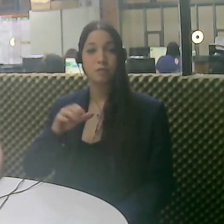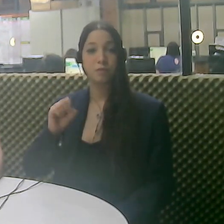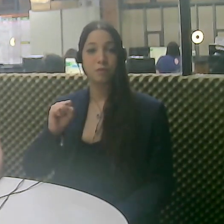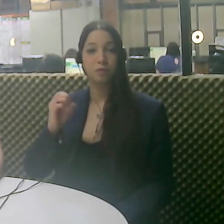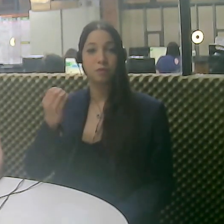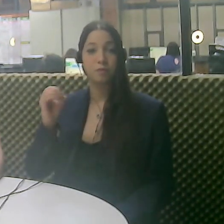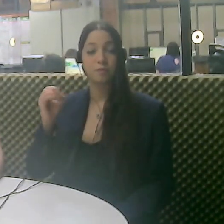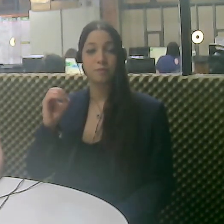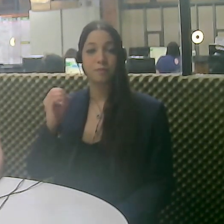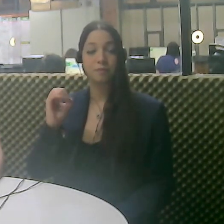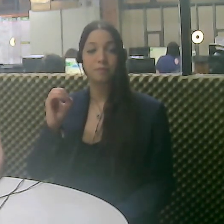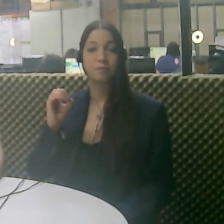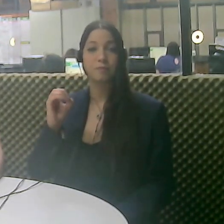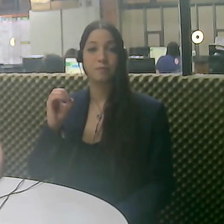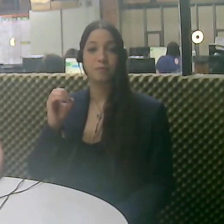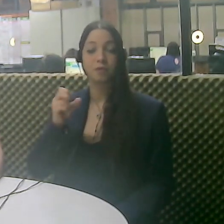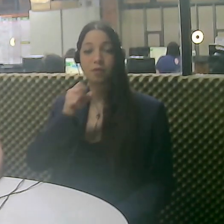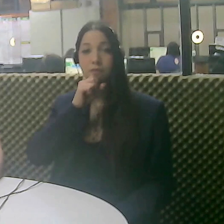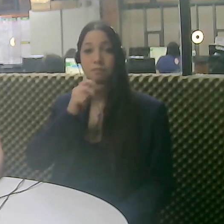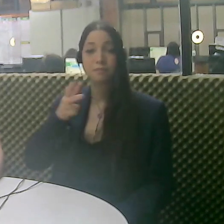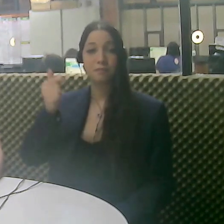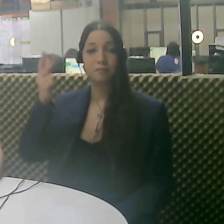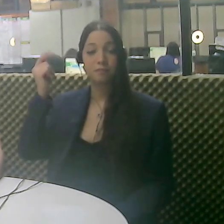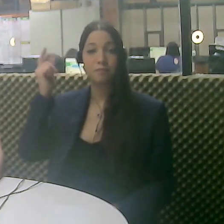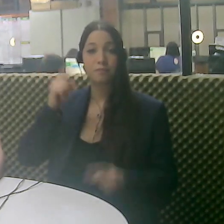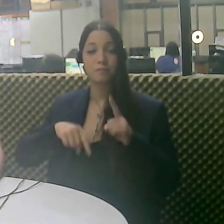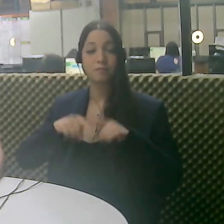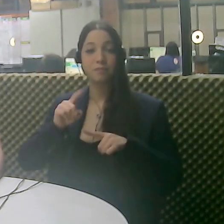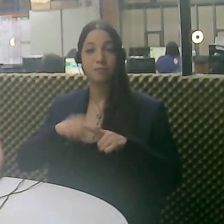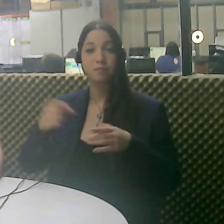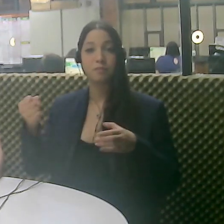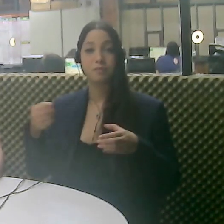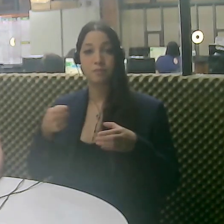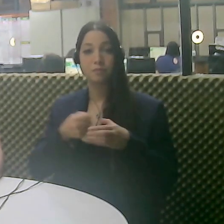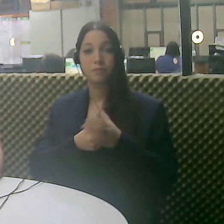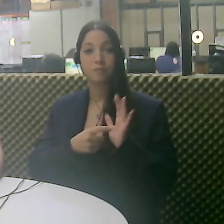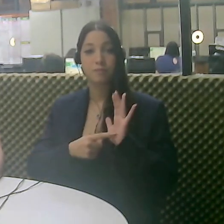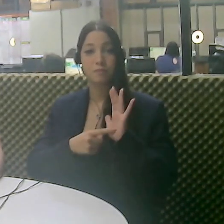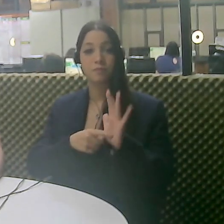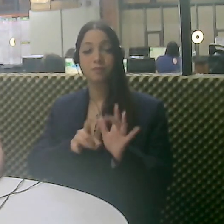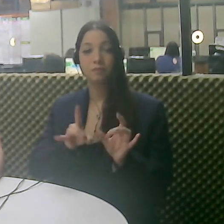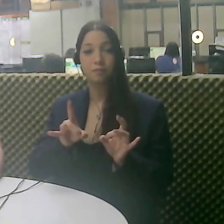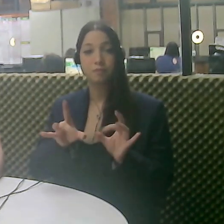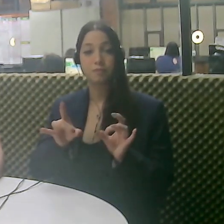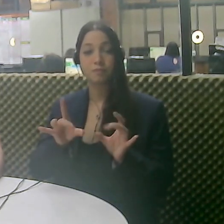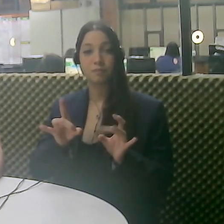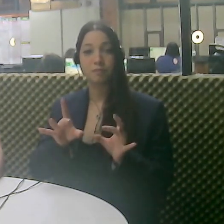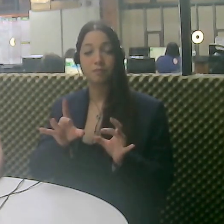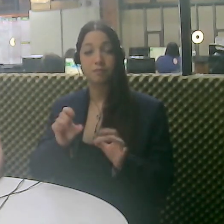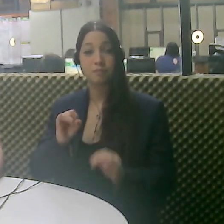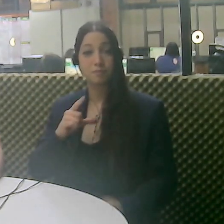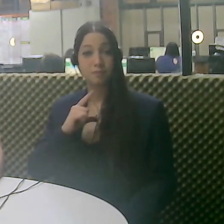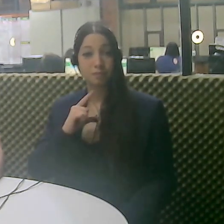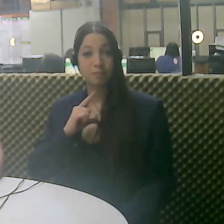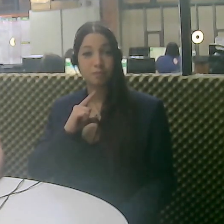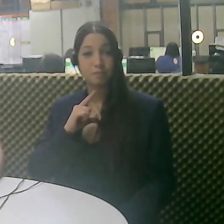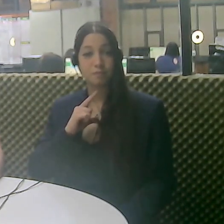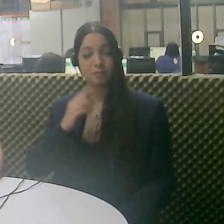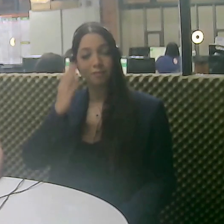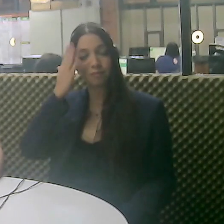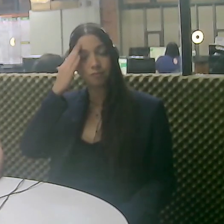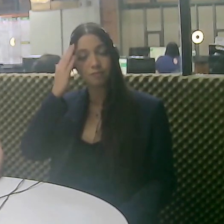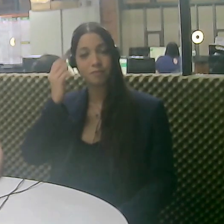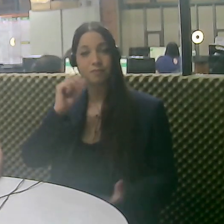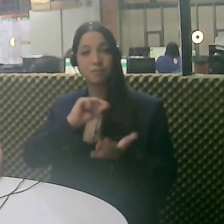de outubro. Tem antiguidades e itens colecionáveis para expor ou vender no mercado de pulgas da Prefeitura? Pois saiba